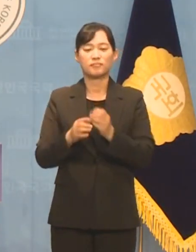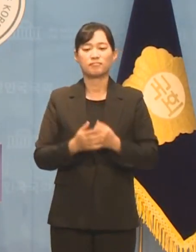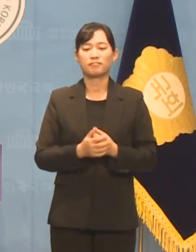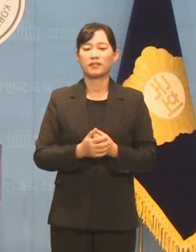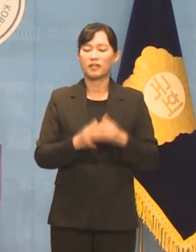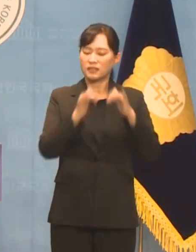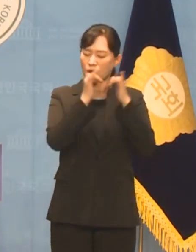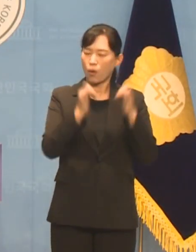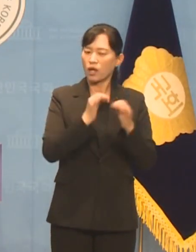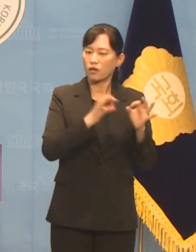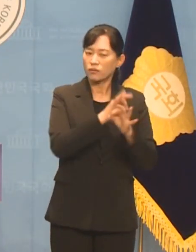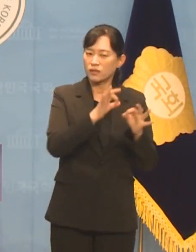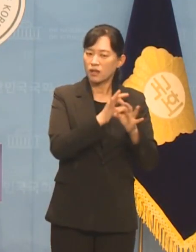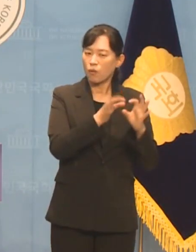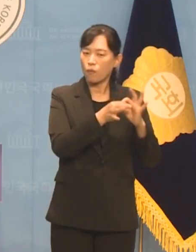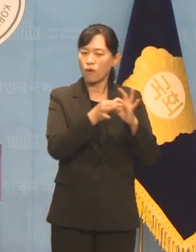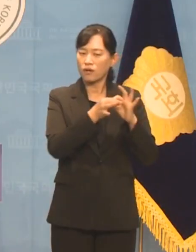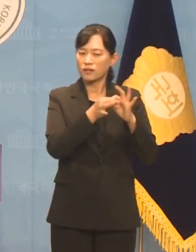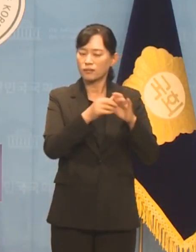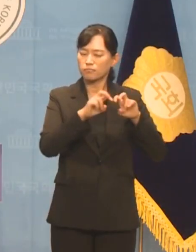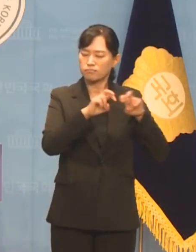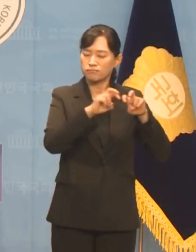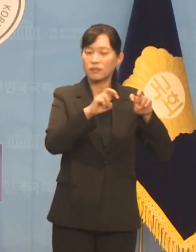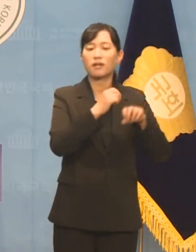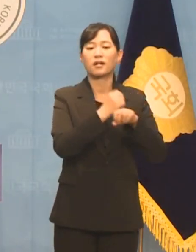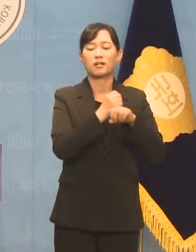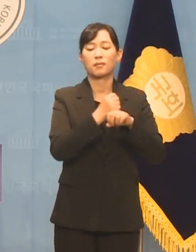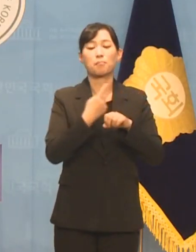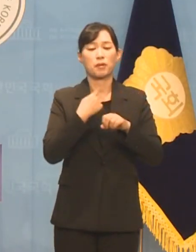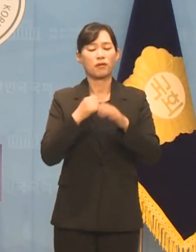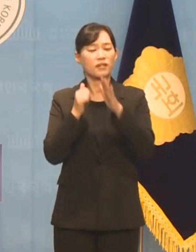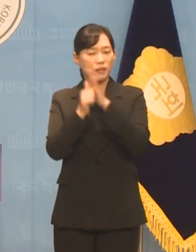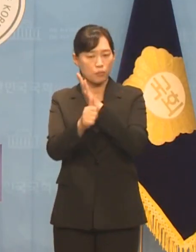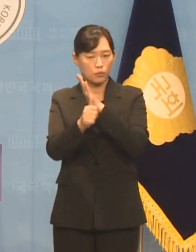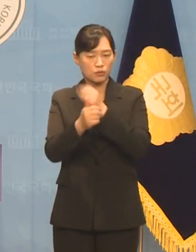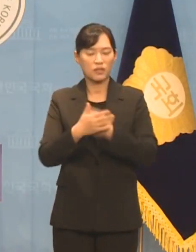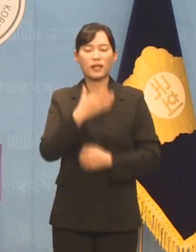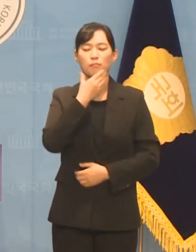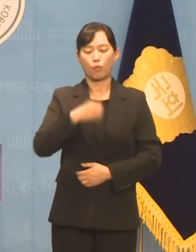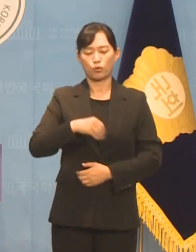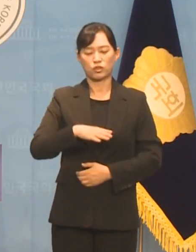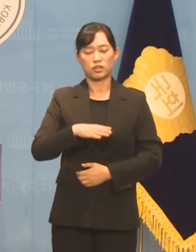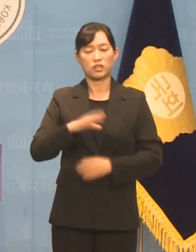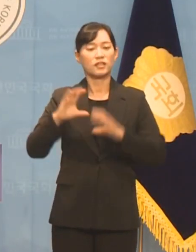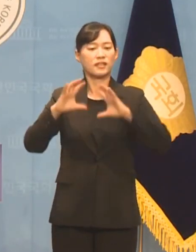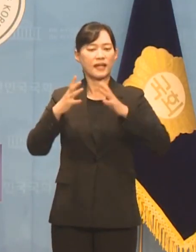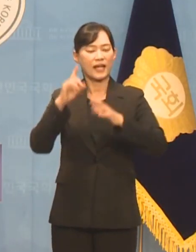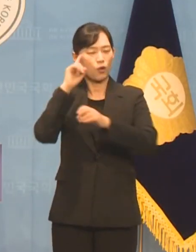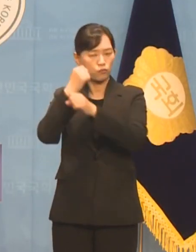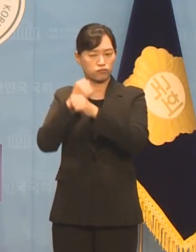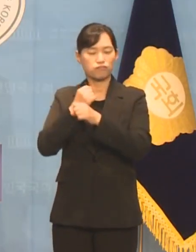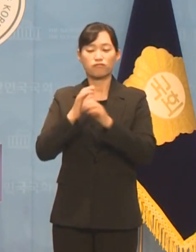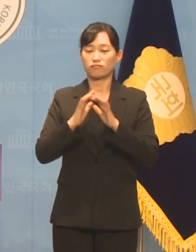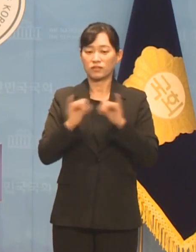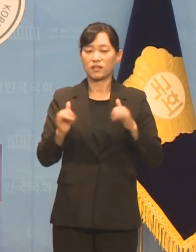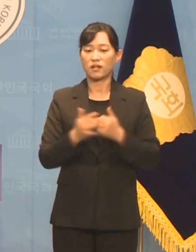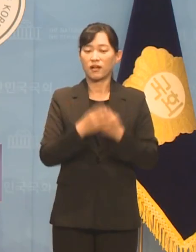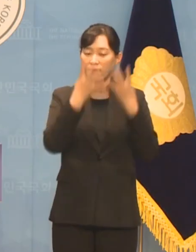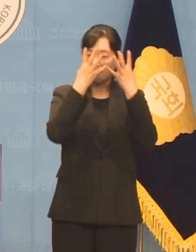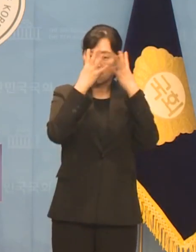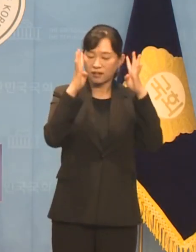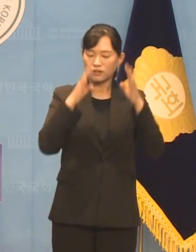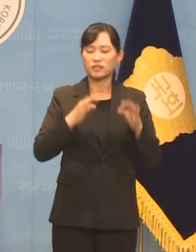사회 경제적 맥락 속에서 분석해온 대표적인 복지국가 연구자입니다. 학부에서는